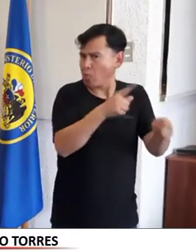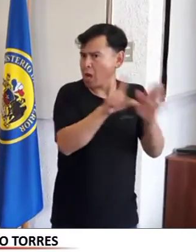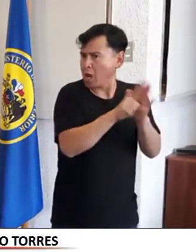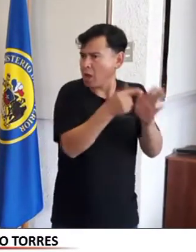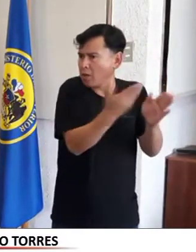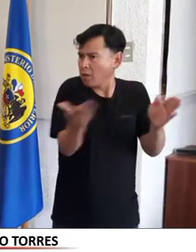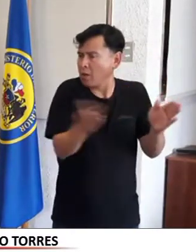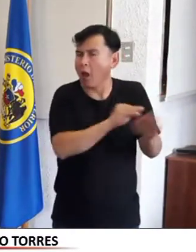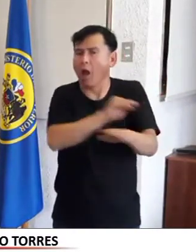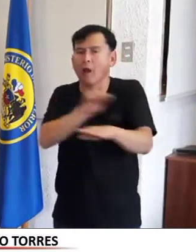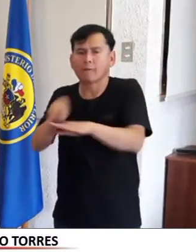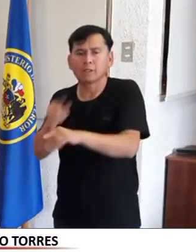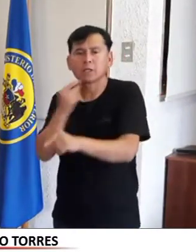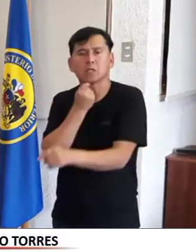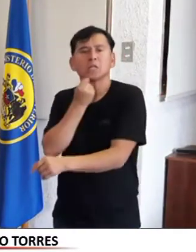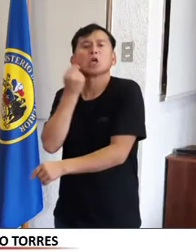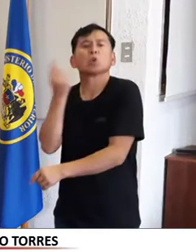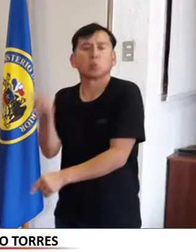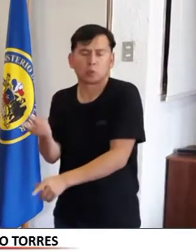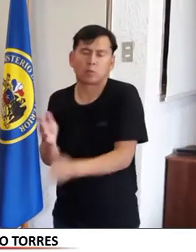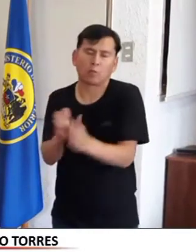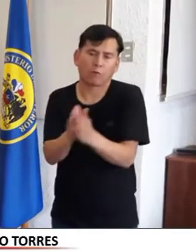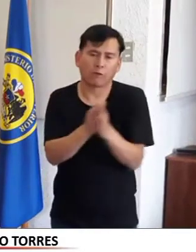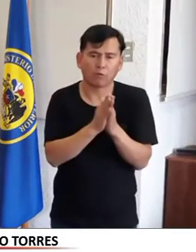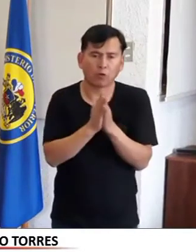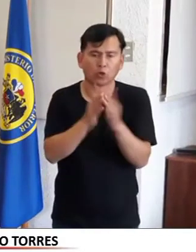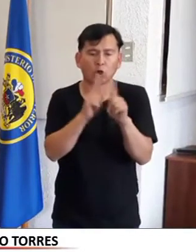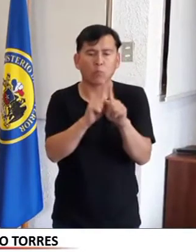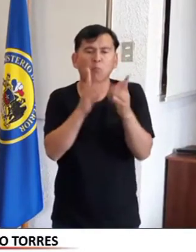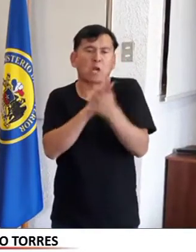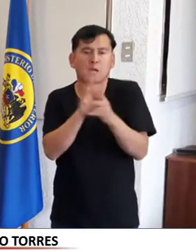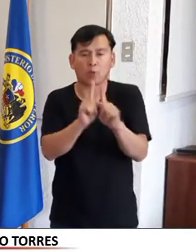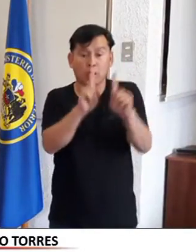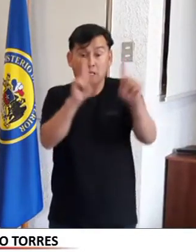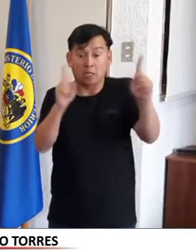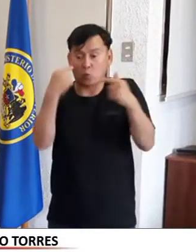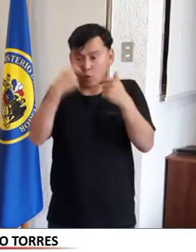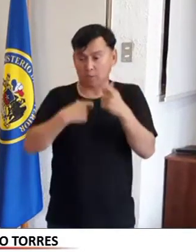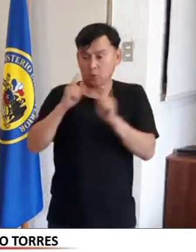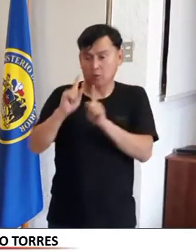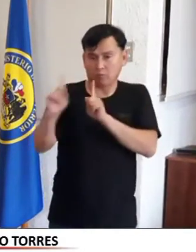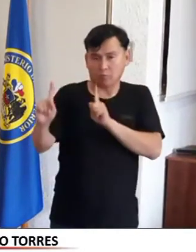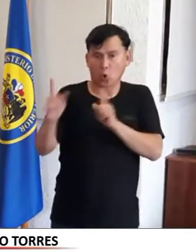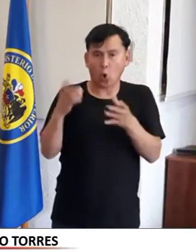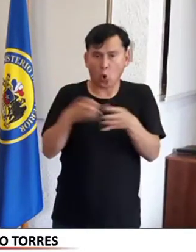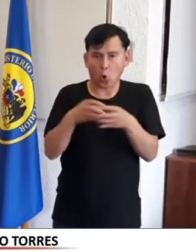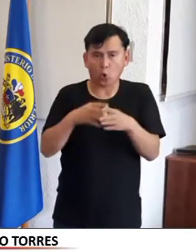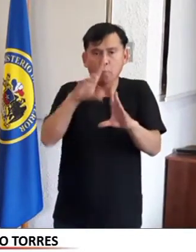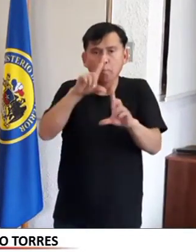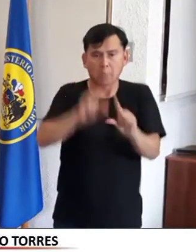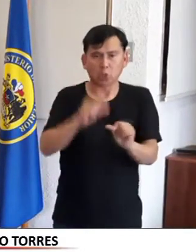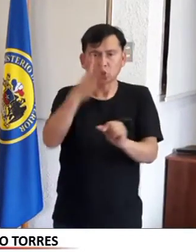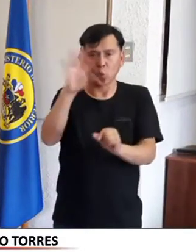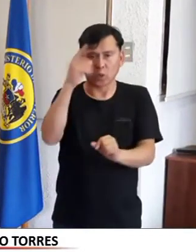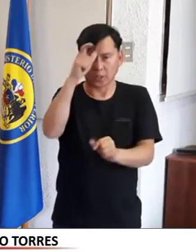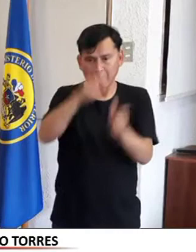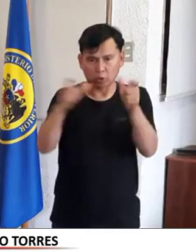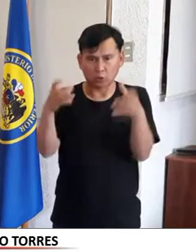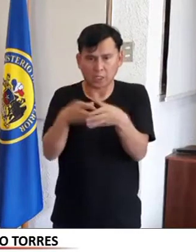sanitaria, que tiene que ver con la distancia social mayor a 1 metro y con grupos menor a 50 personas.